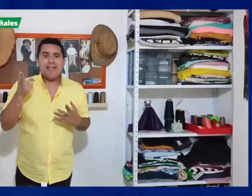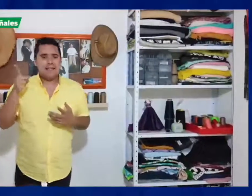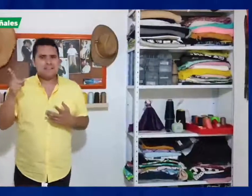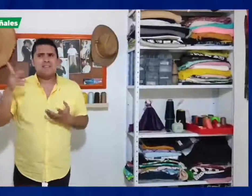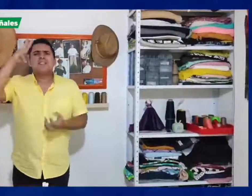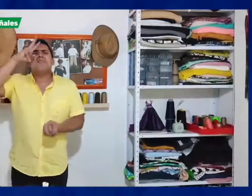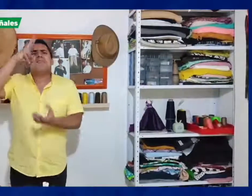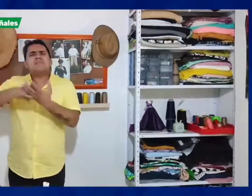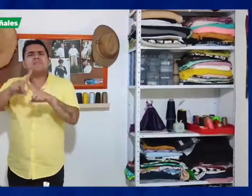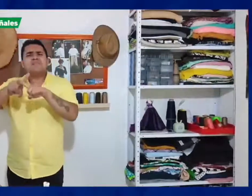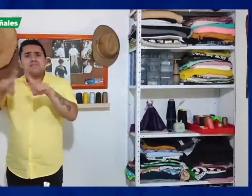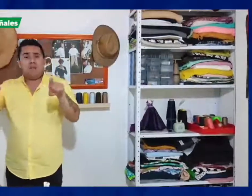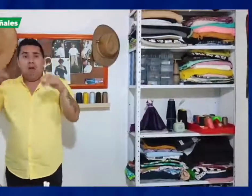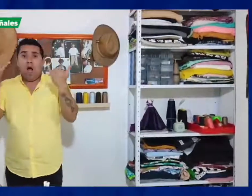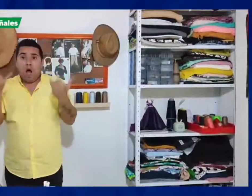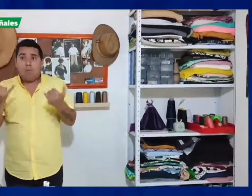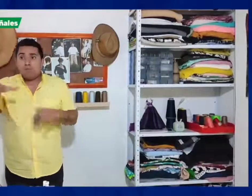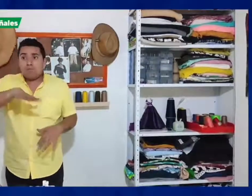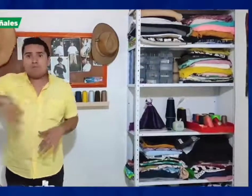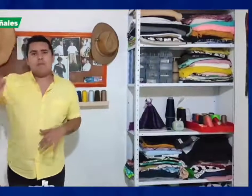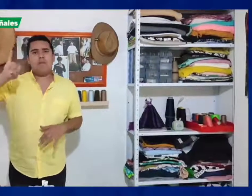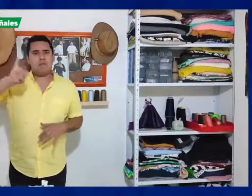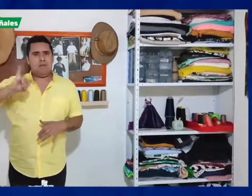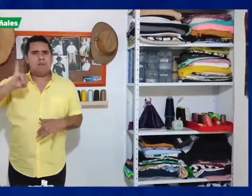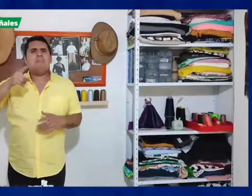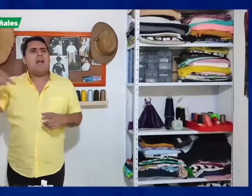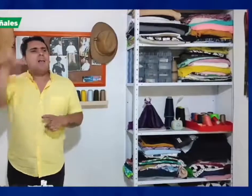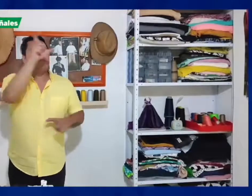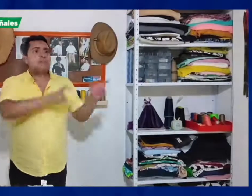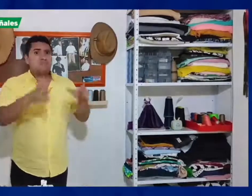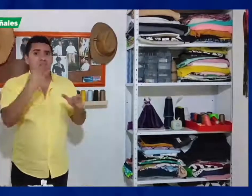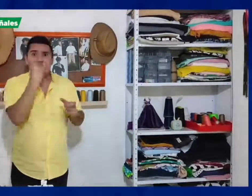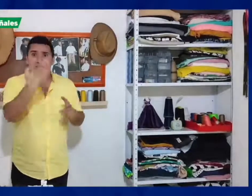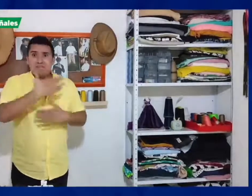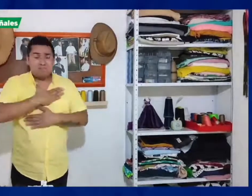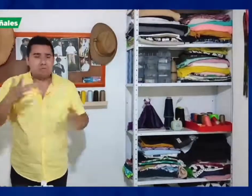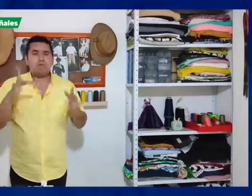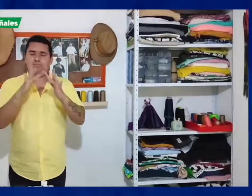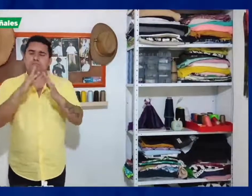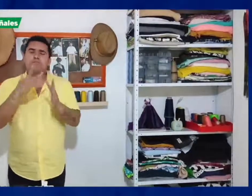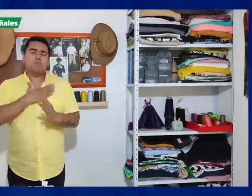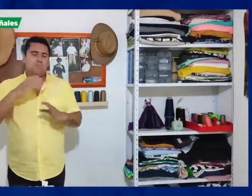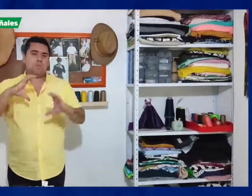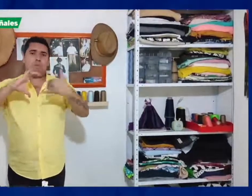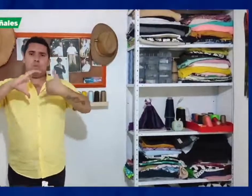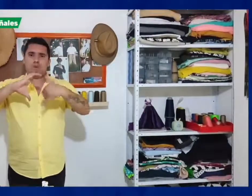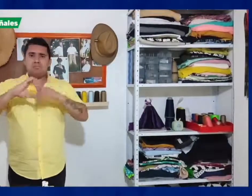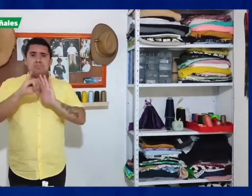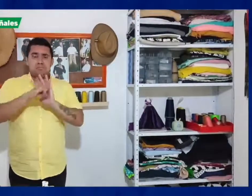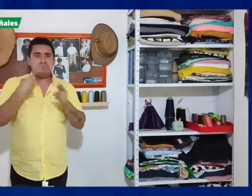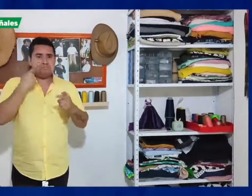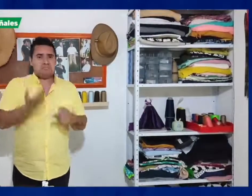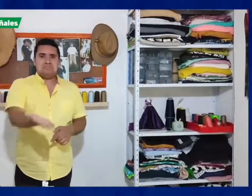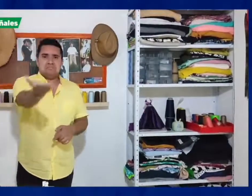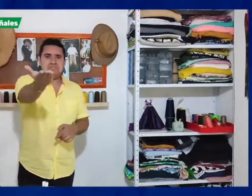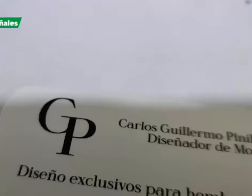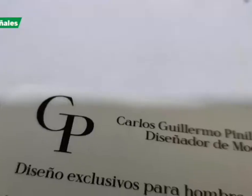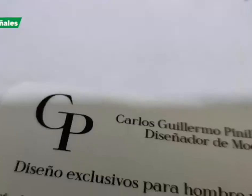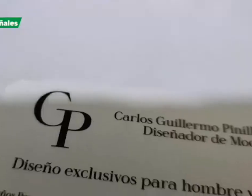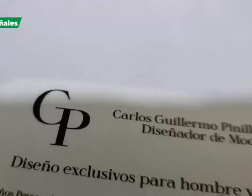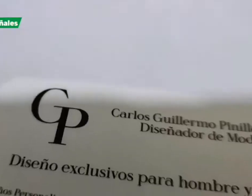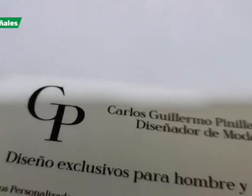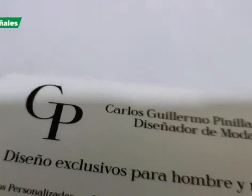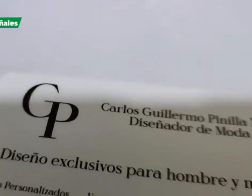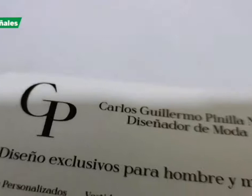como lo han podido ver tengo una gran variedad de diseños de vestuario en la ciudad de ibagué si quieren contactarme aquí les